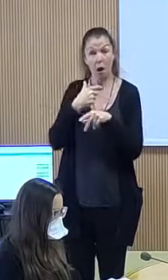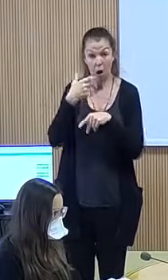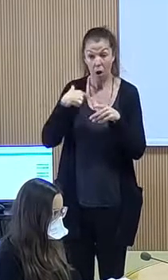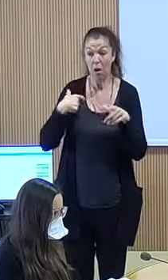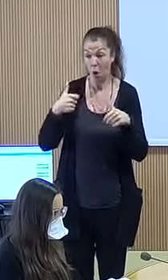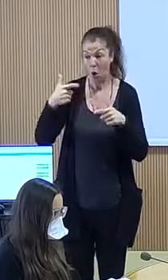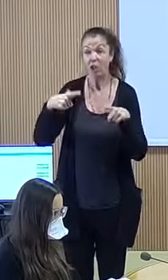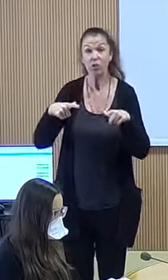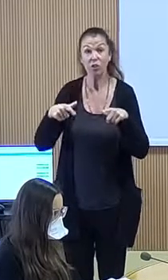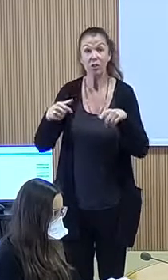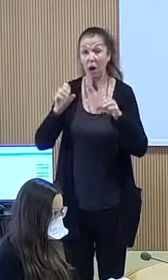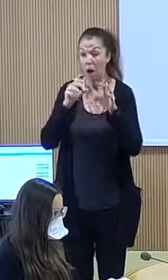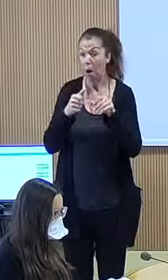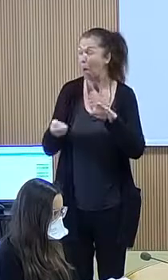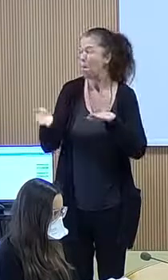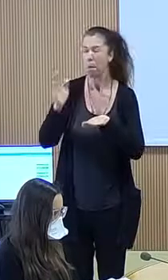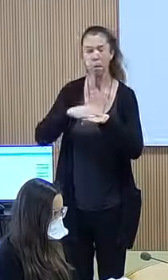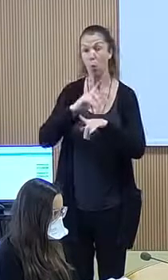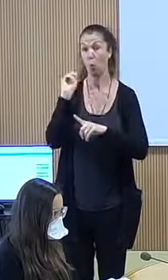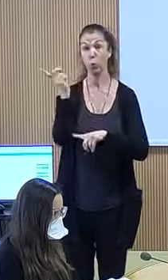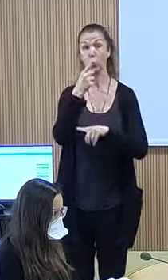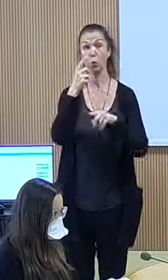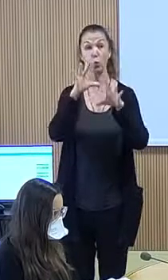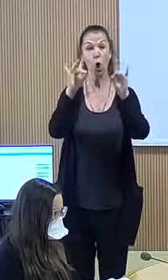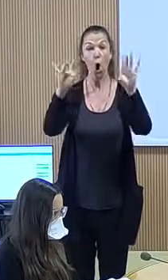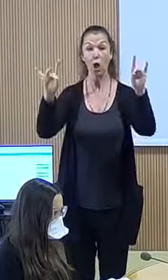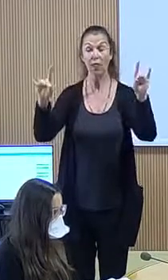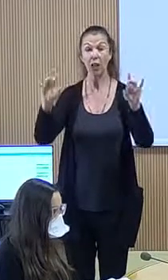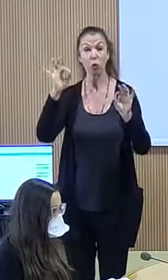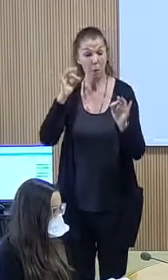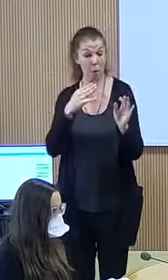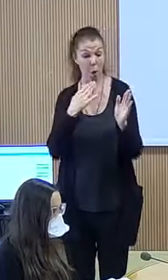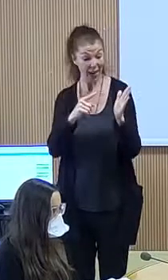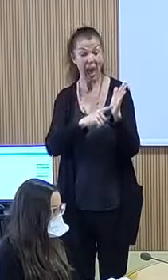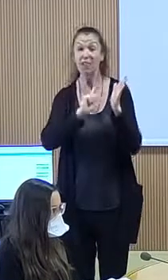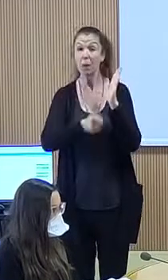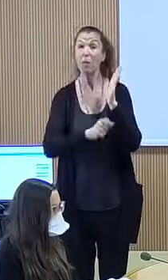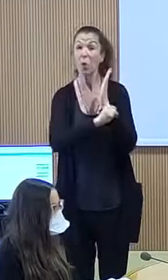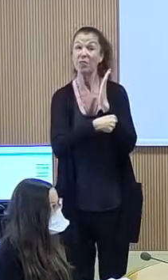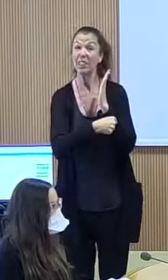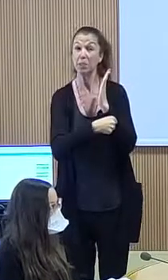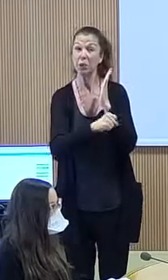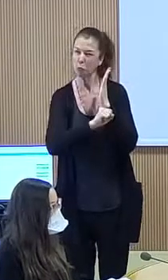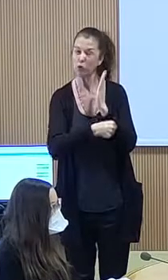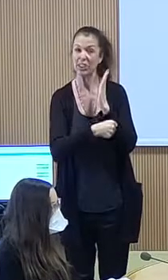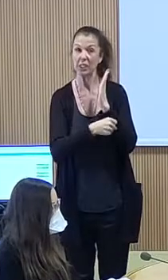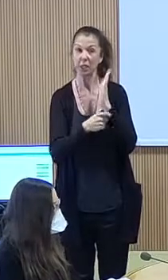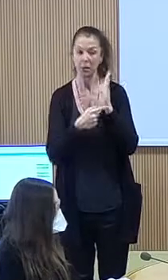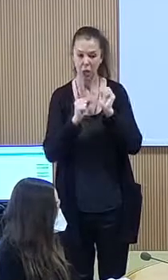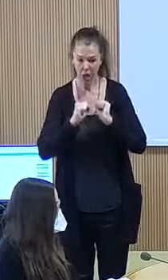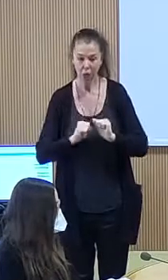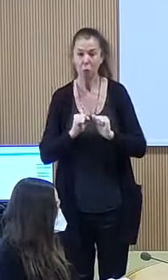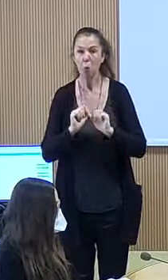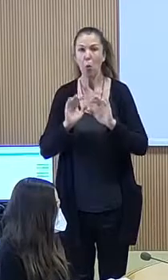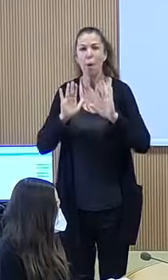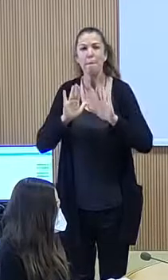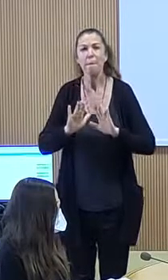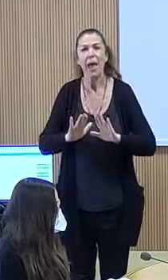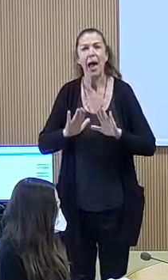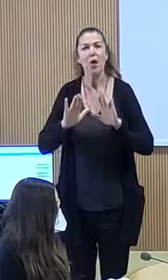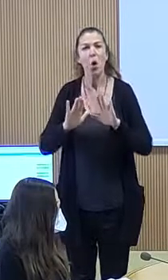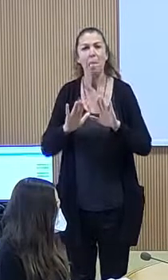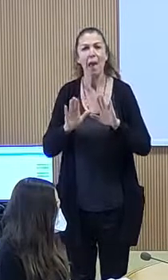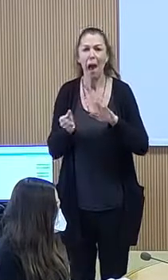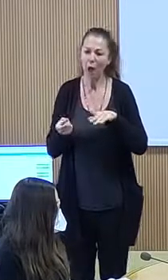ed è forse proprio grazie a questi provvedimenti che ci verrà permesso di avere un graduale ripristino della